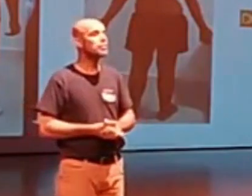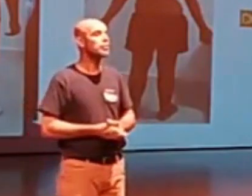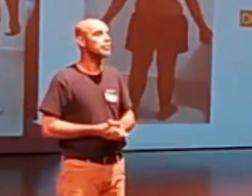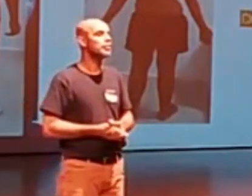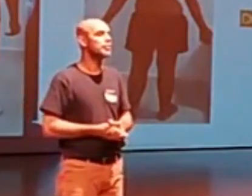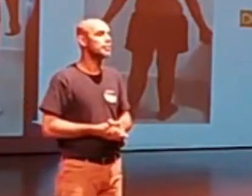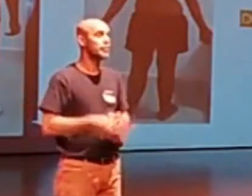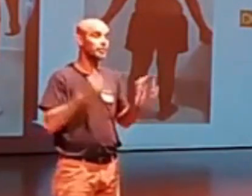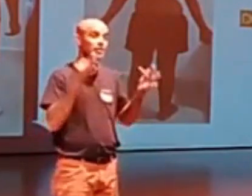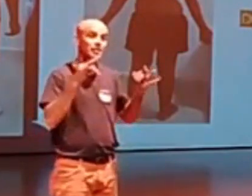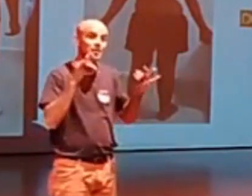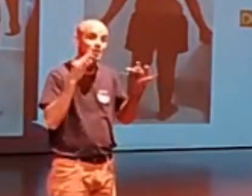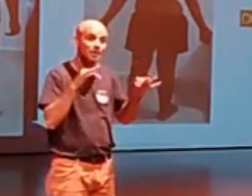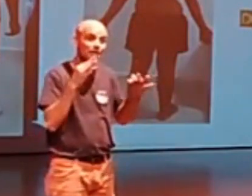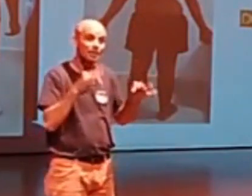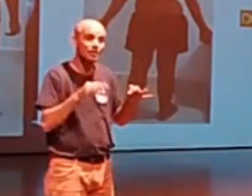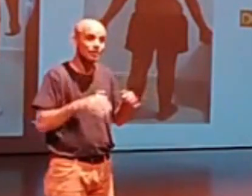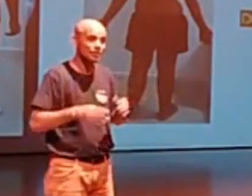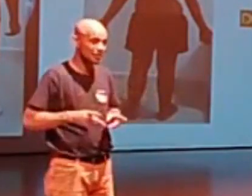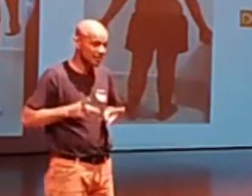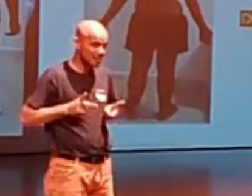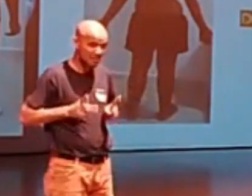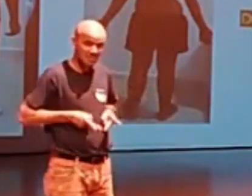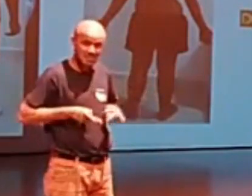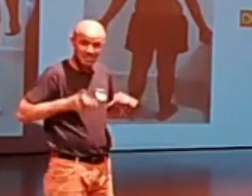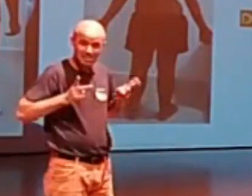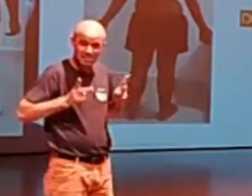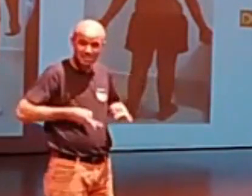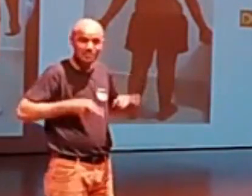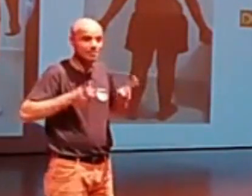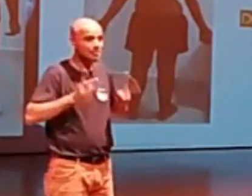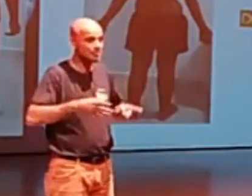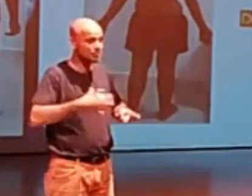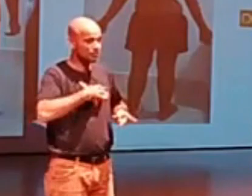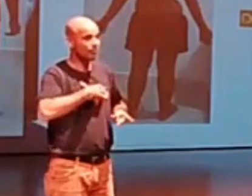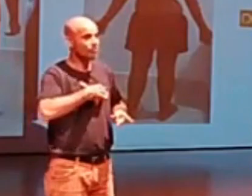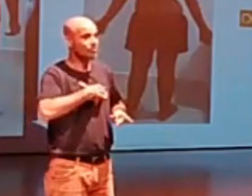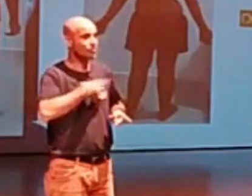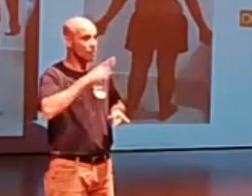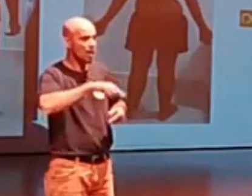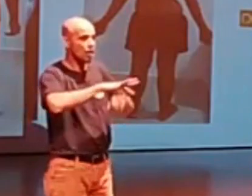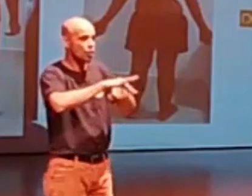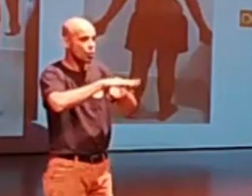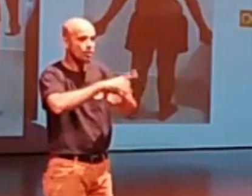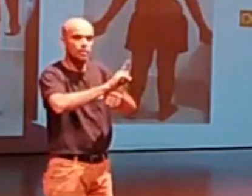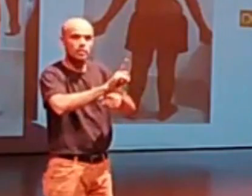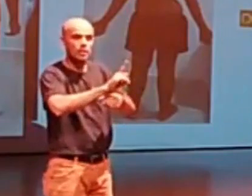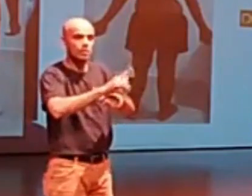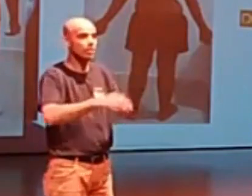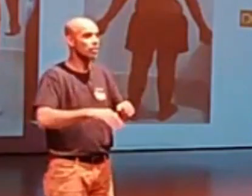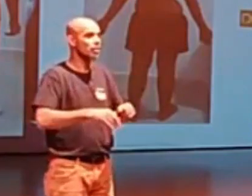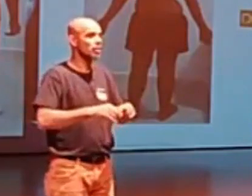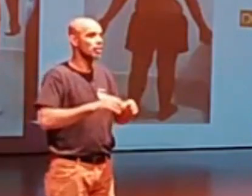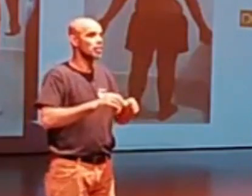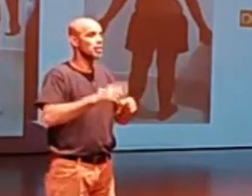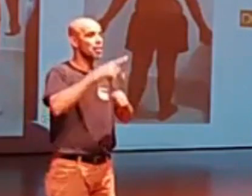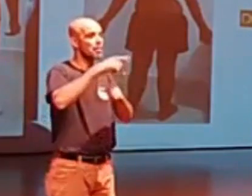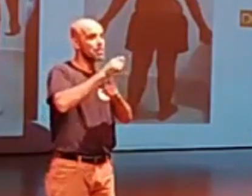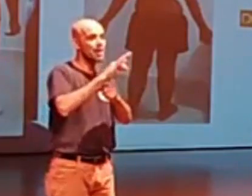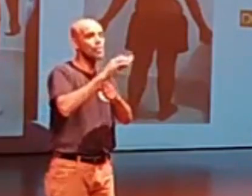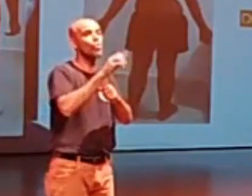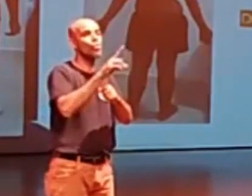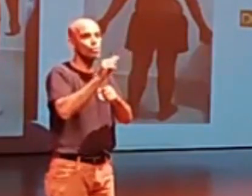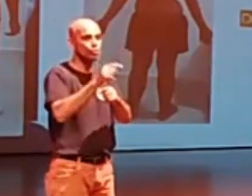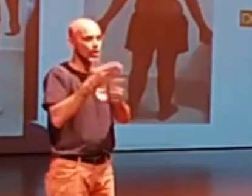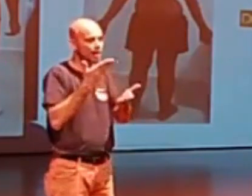E a dor ela é um sintoma, tá? Tem que lembrar isso, dor é um sintoma, dor não é uma doença. O pessoal fala muito de patologia. Patologia